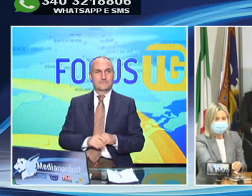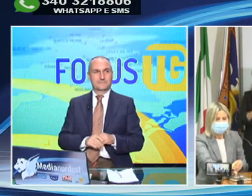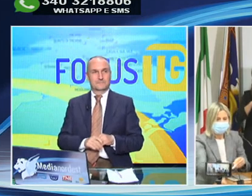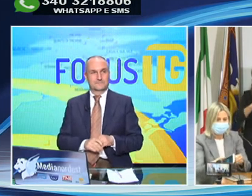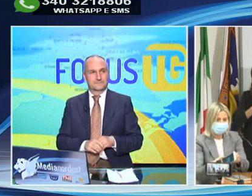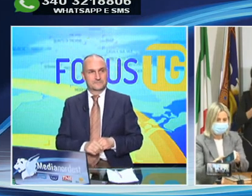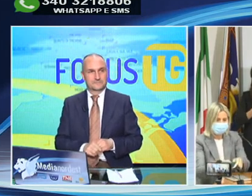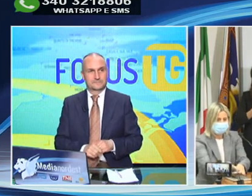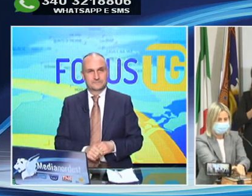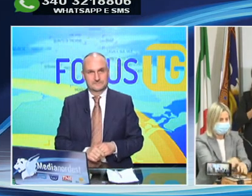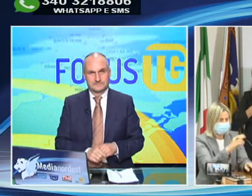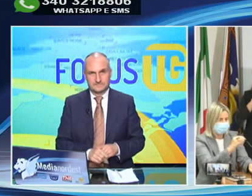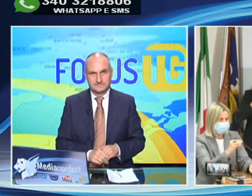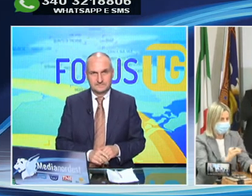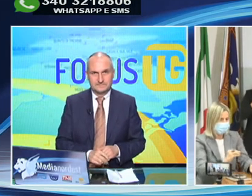donato